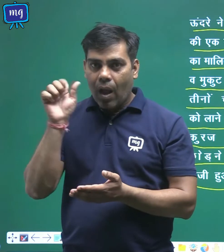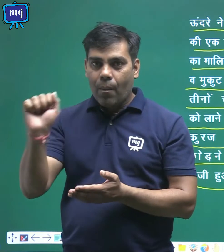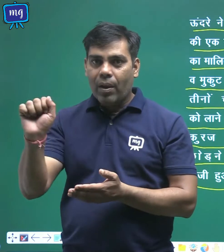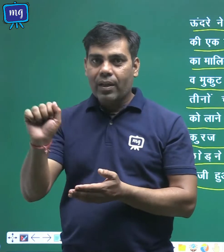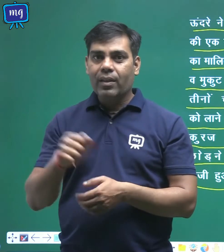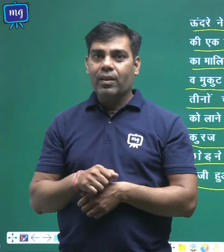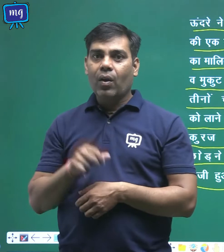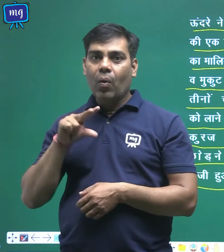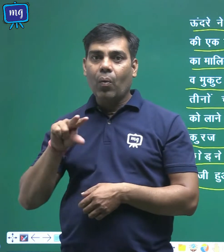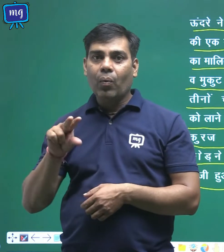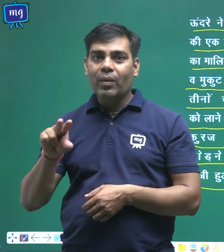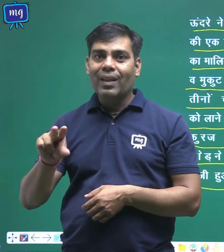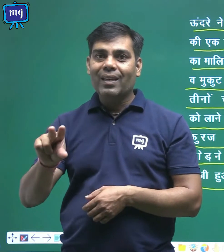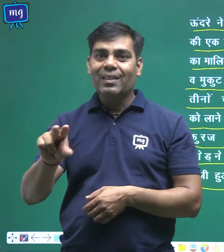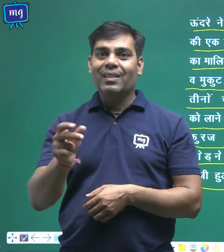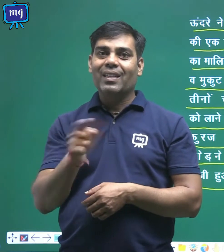उंदरे से